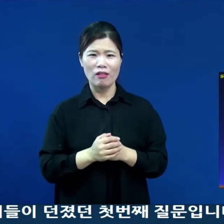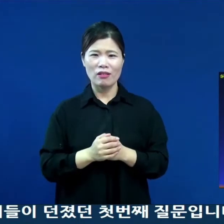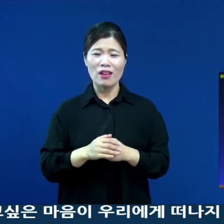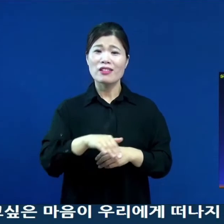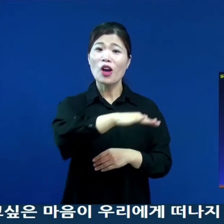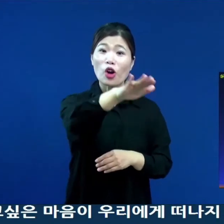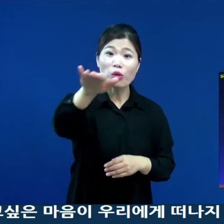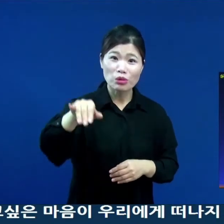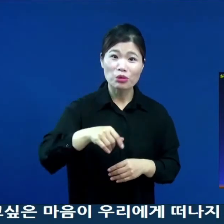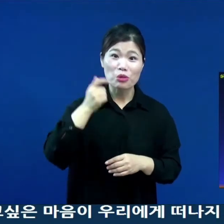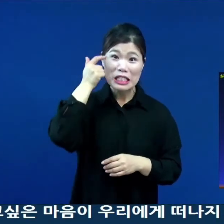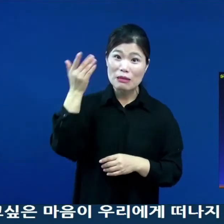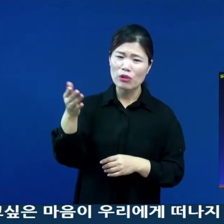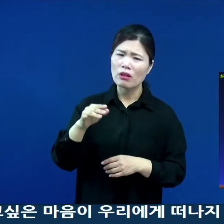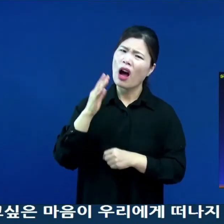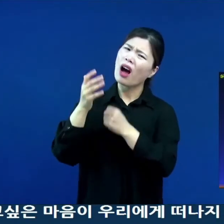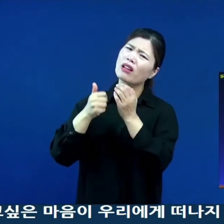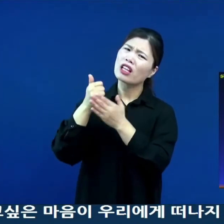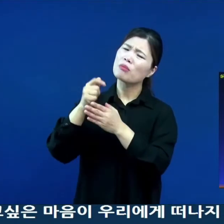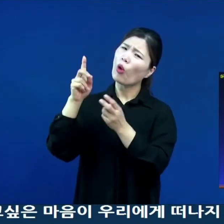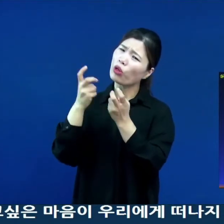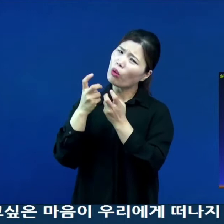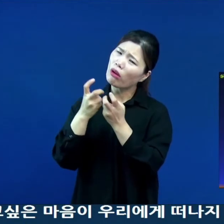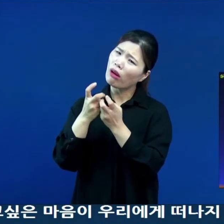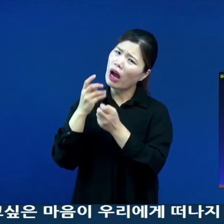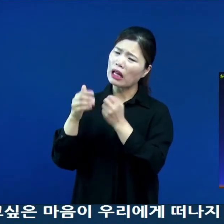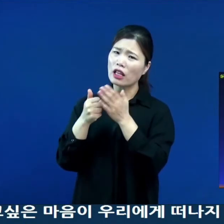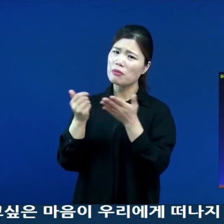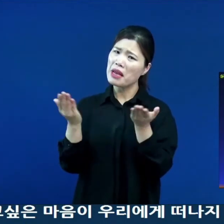질문하잖아요. 어떻게 해야 하나님의 일을 합니까?